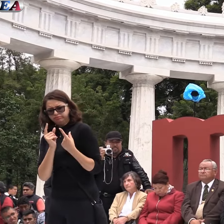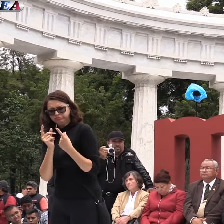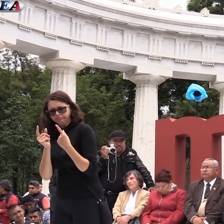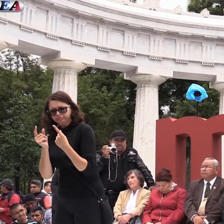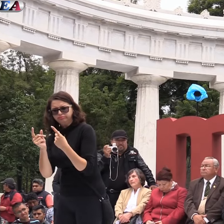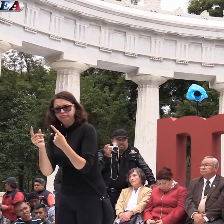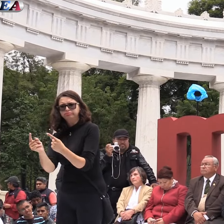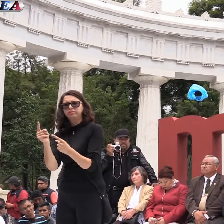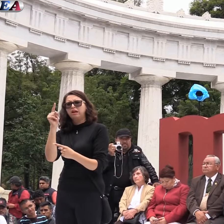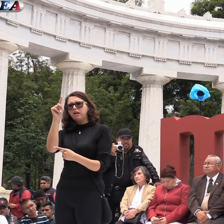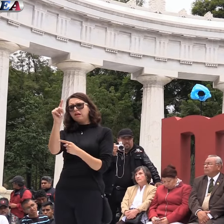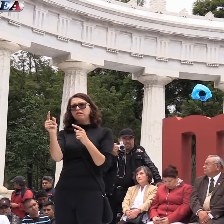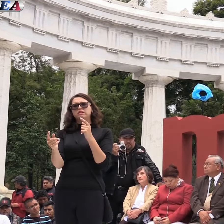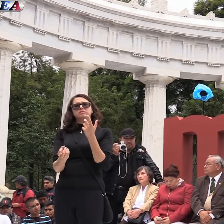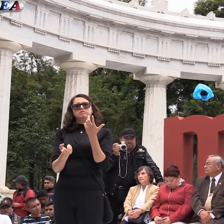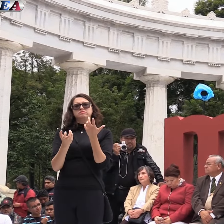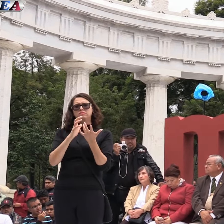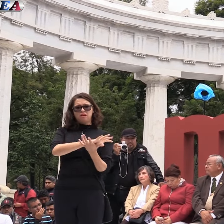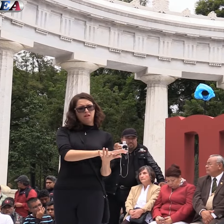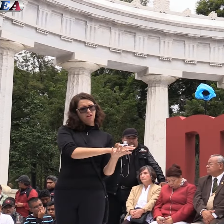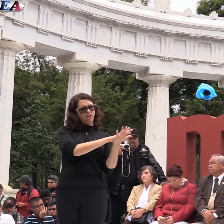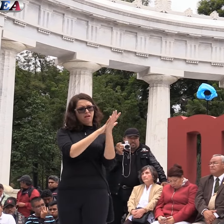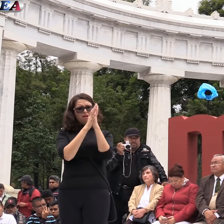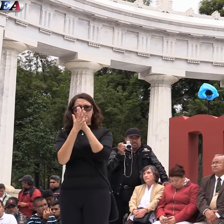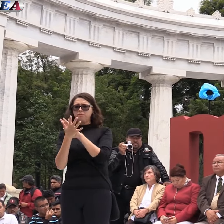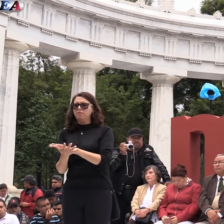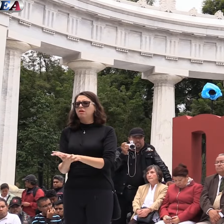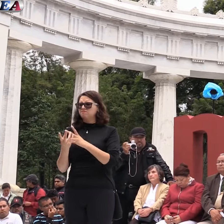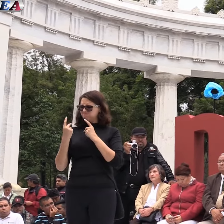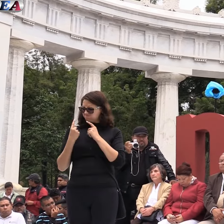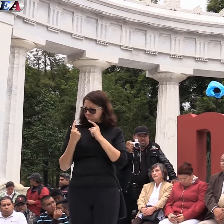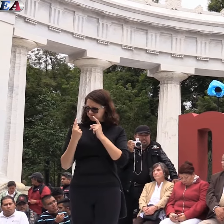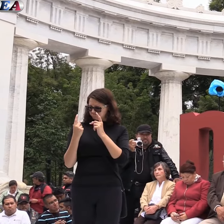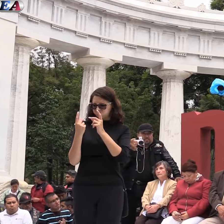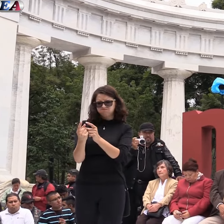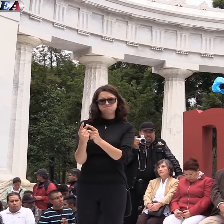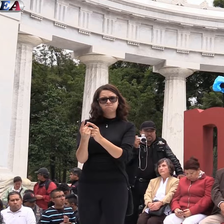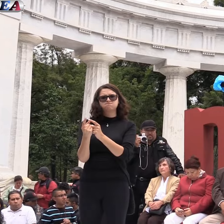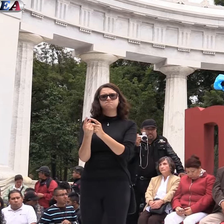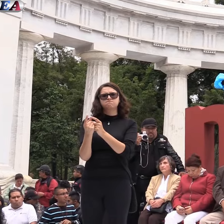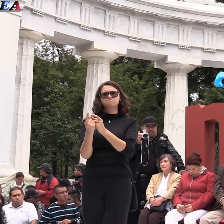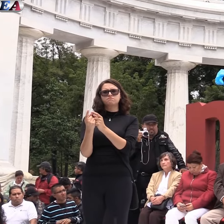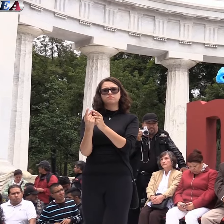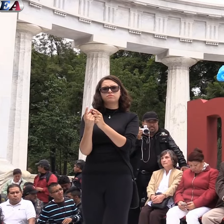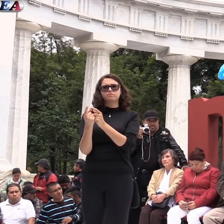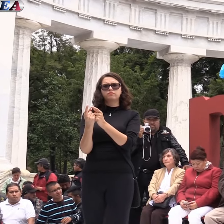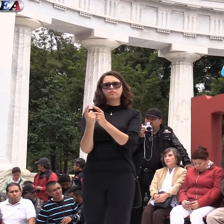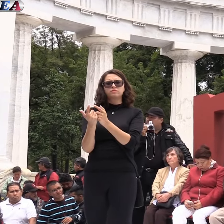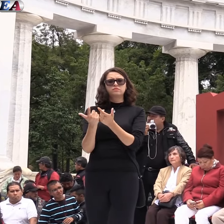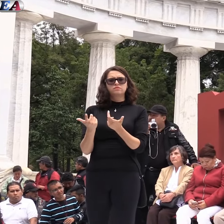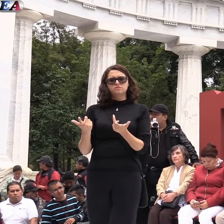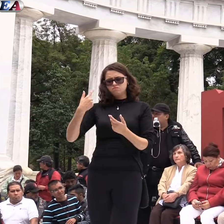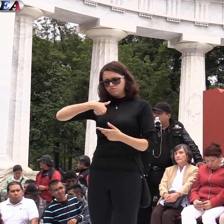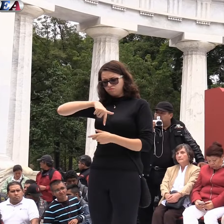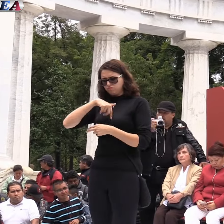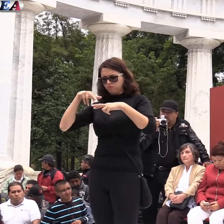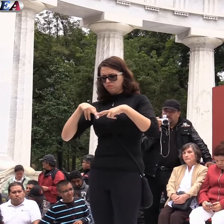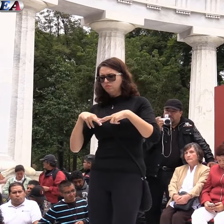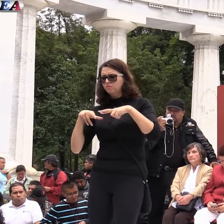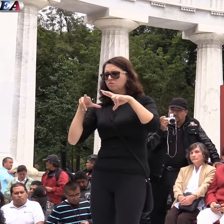en la construcción de la estructura que transformará el país. porque independientemente de ser